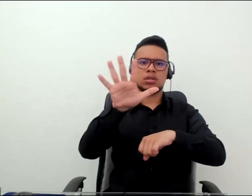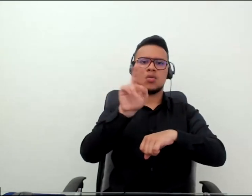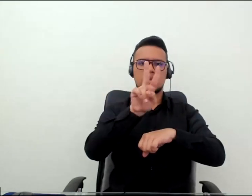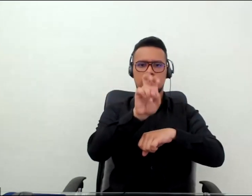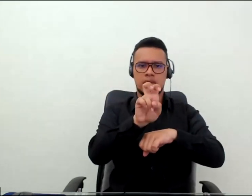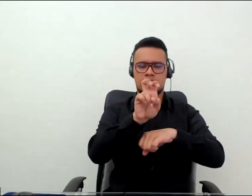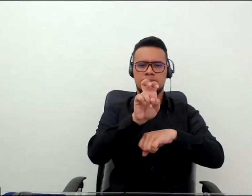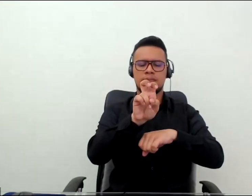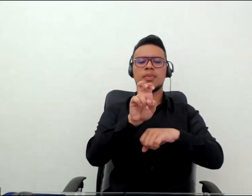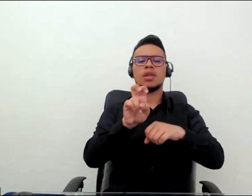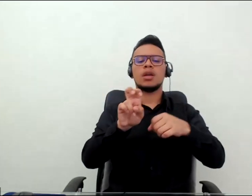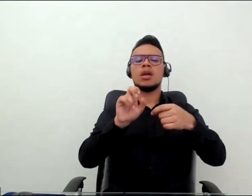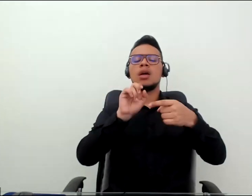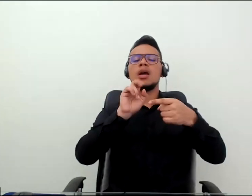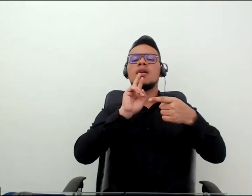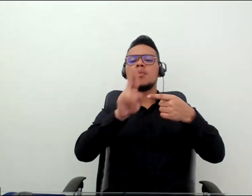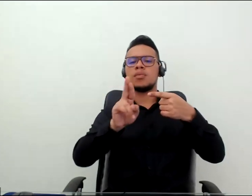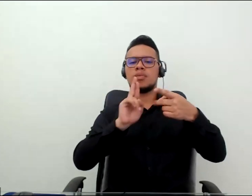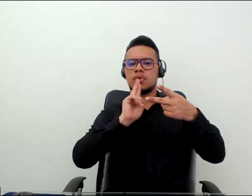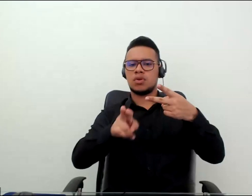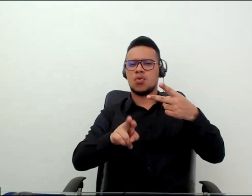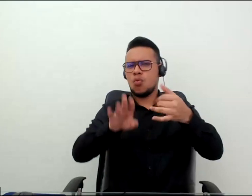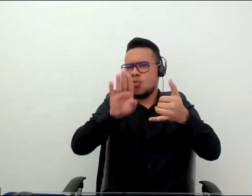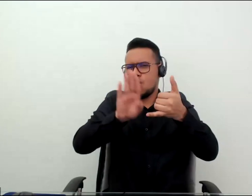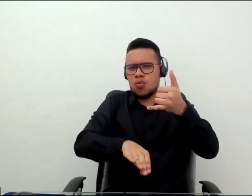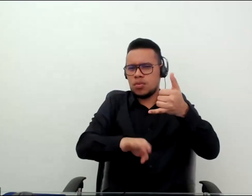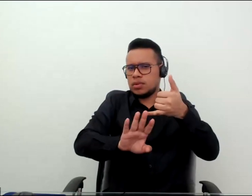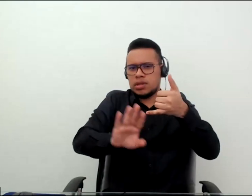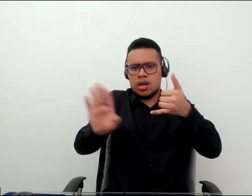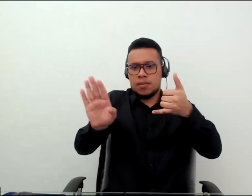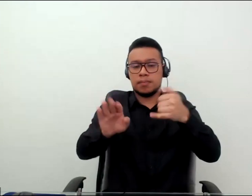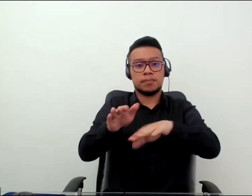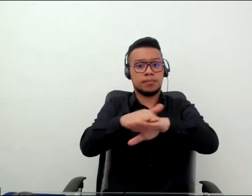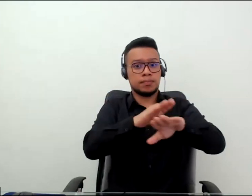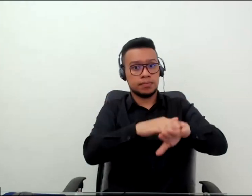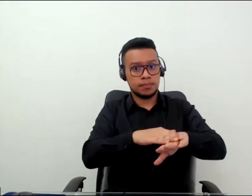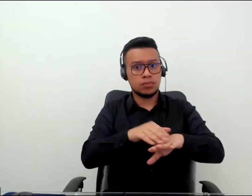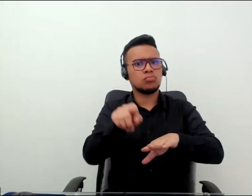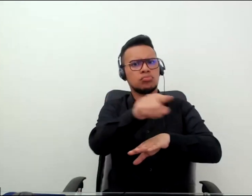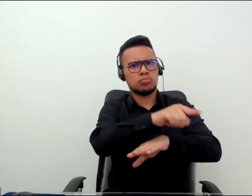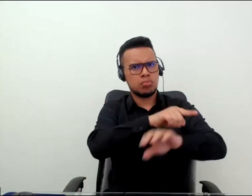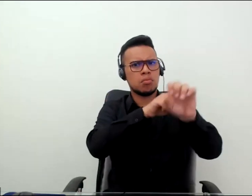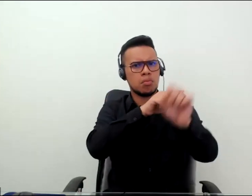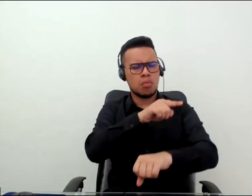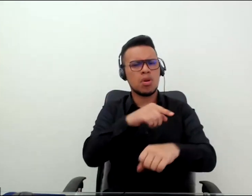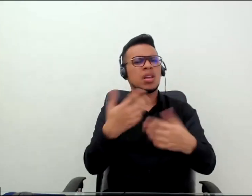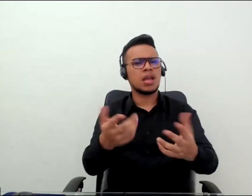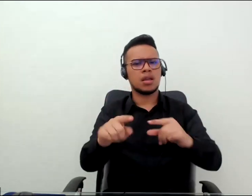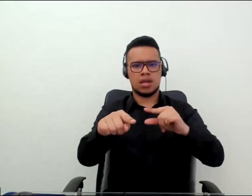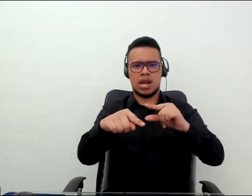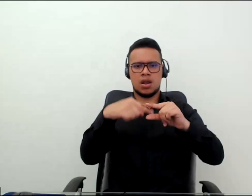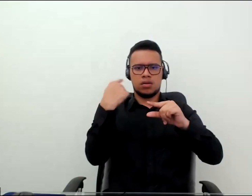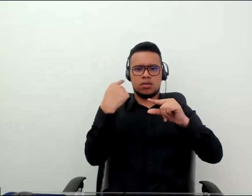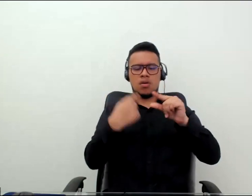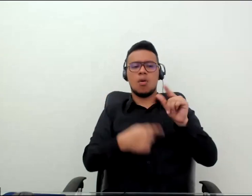a dar respuesta a dos últimas preguntas pero les recuerdo que ustedes pueden comunicarse con nosotros por medio del correo electrónico que